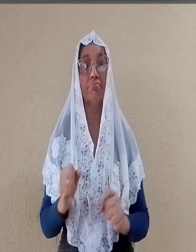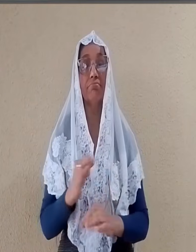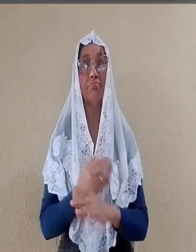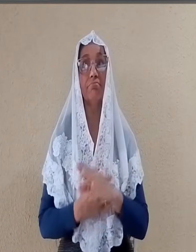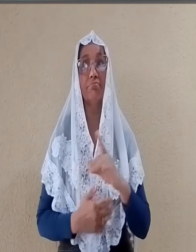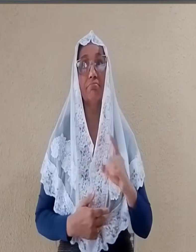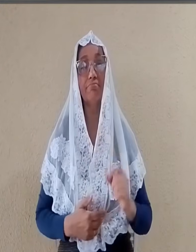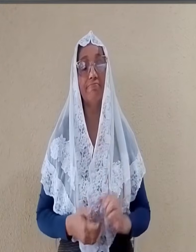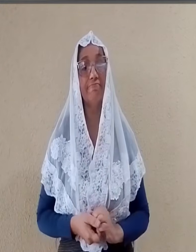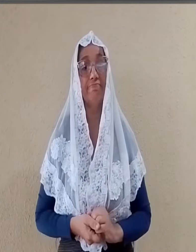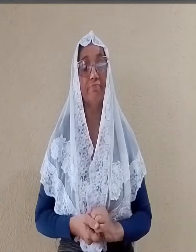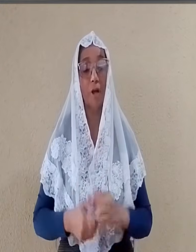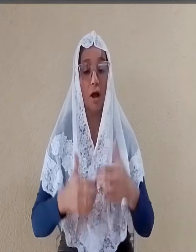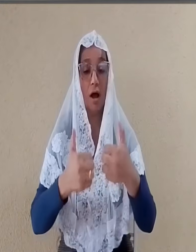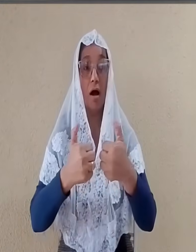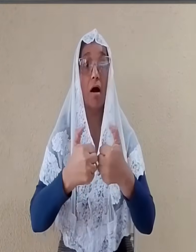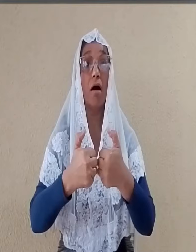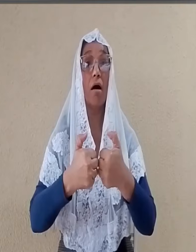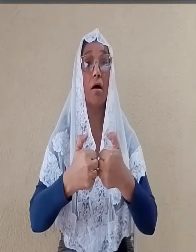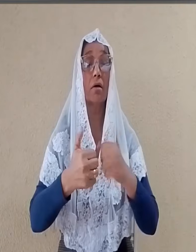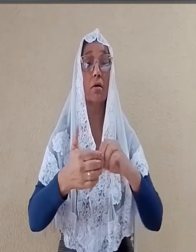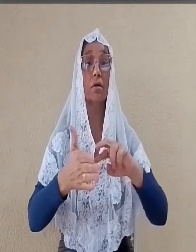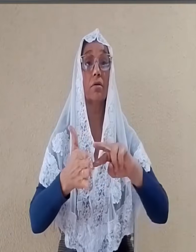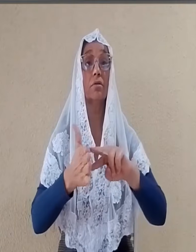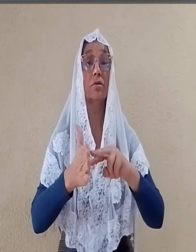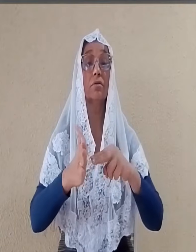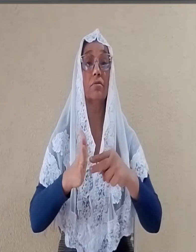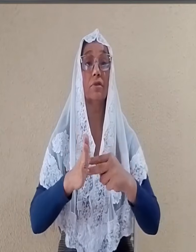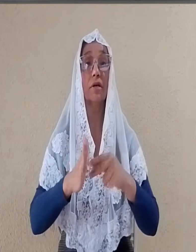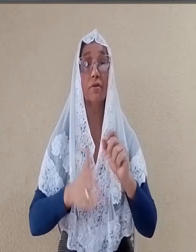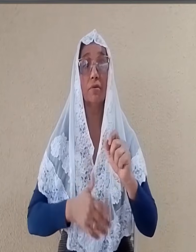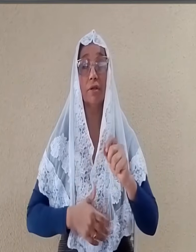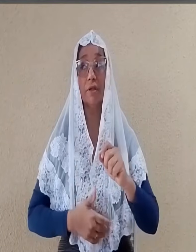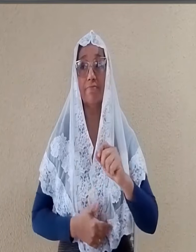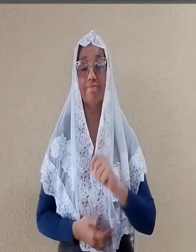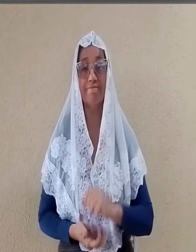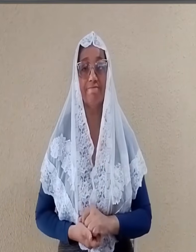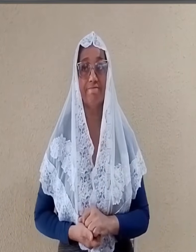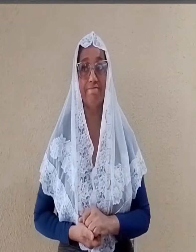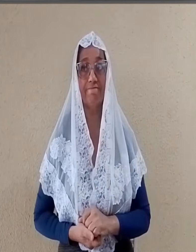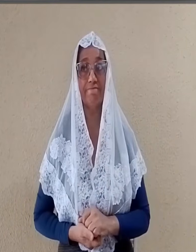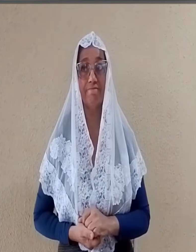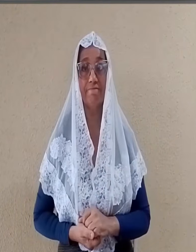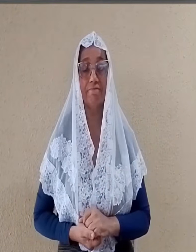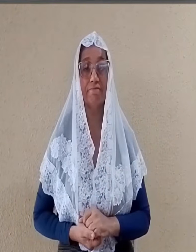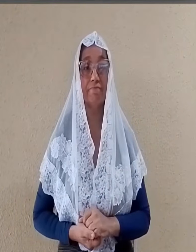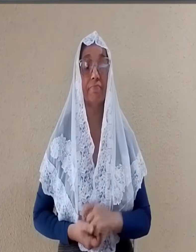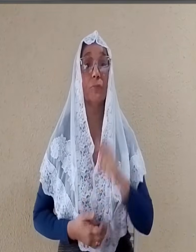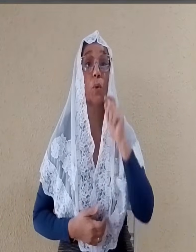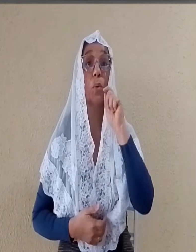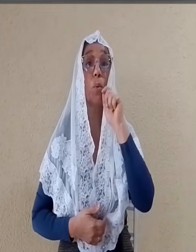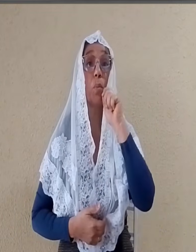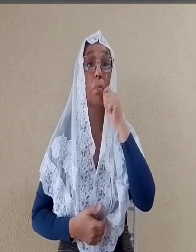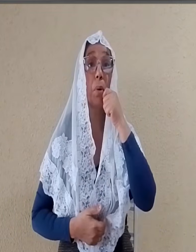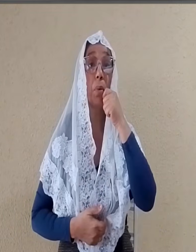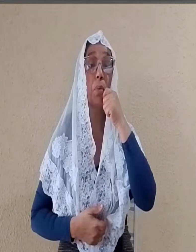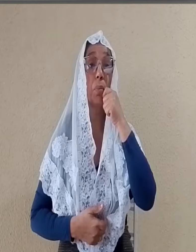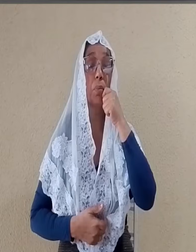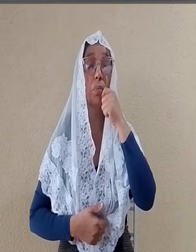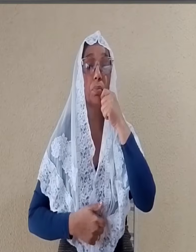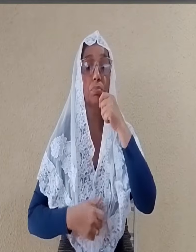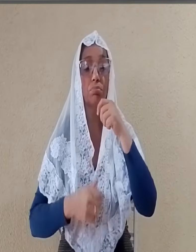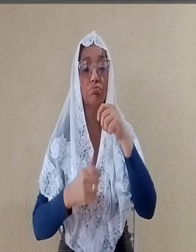colocava aquele pão para ficar ruim. Bendito é o nome do Senhor. Olha que